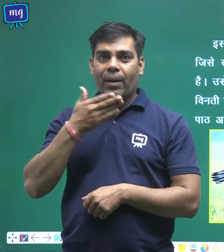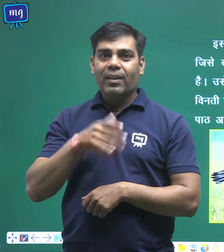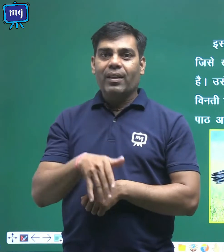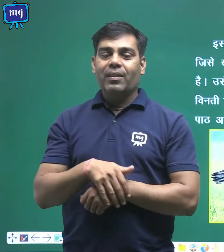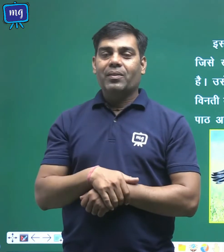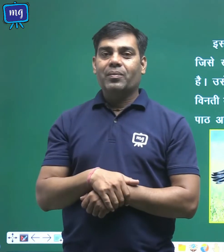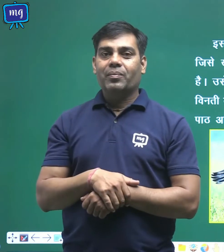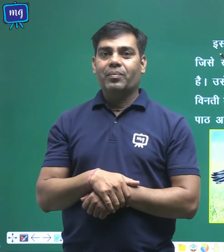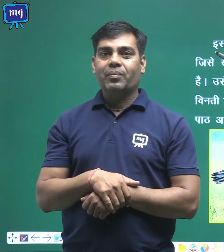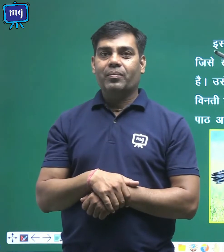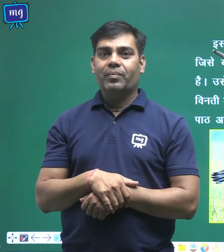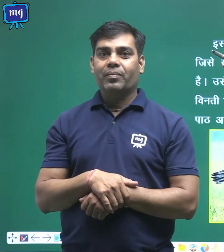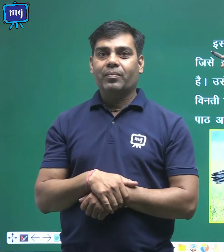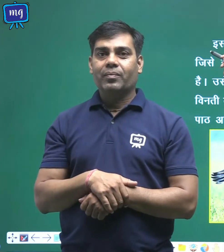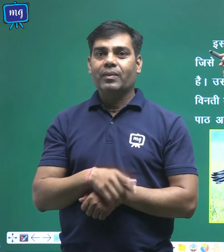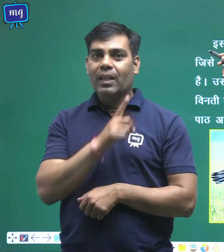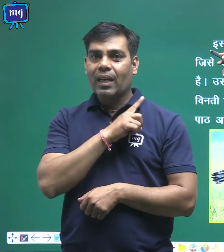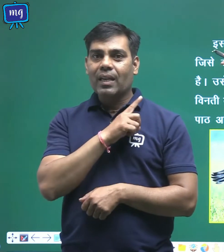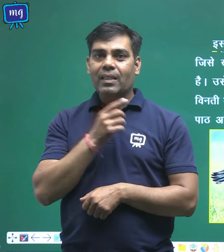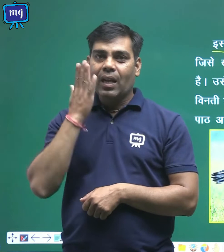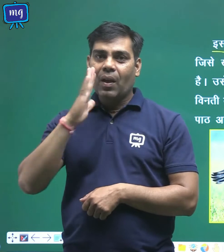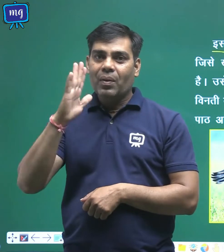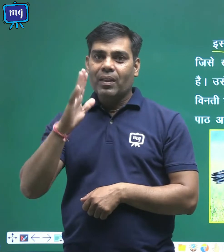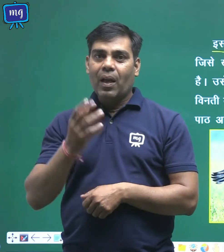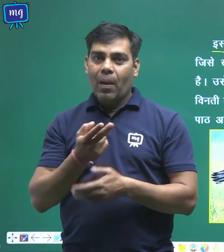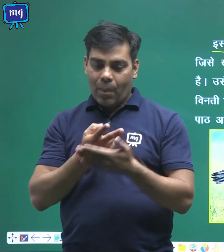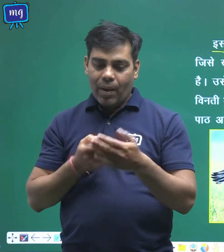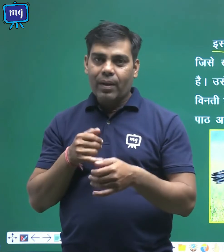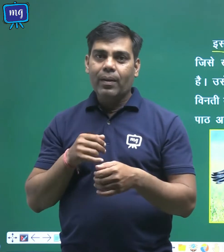हैं। इस कविता पाठ में